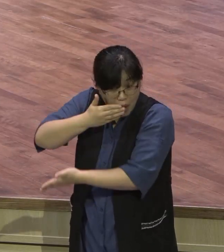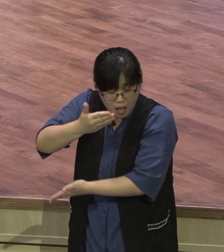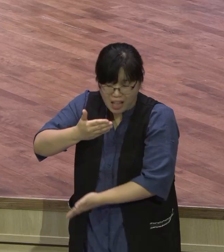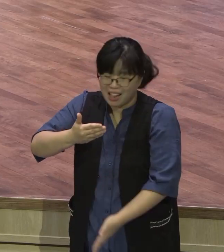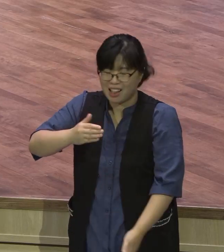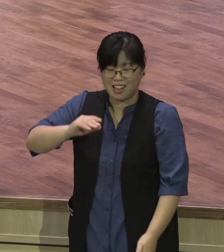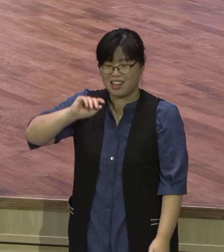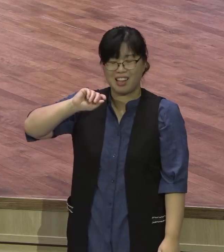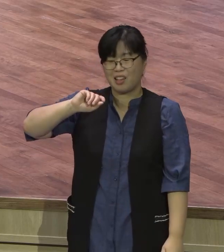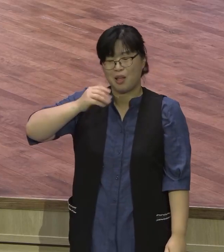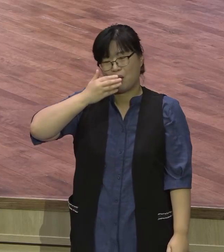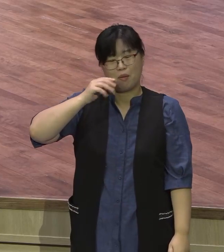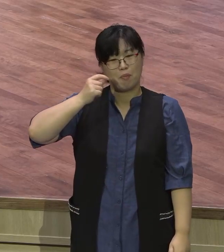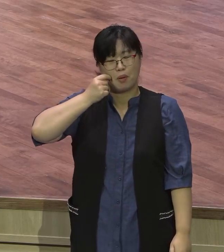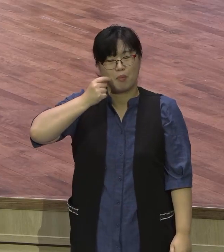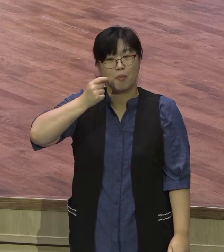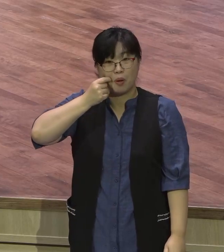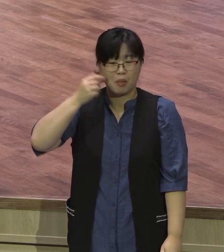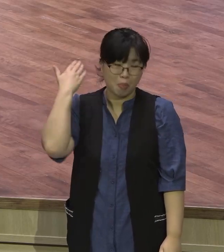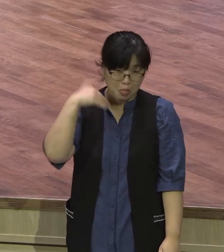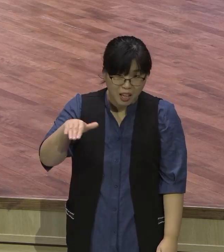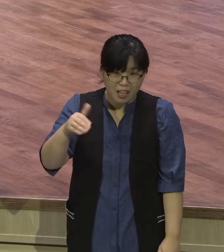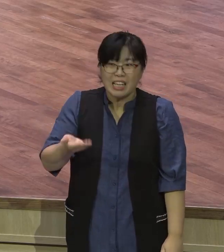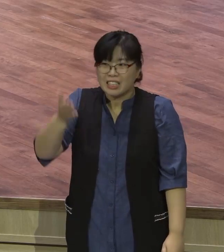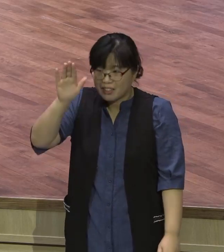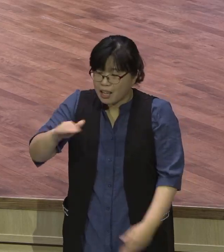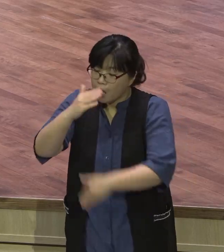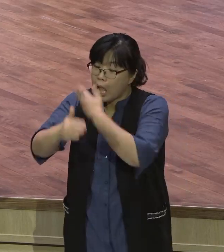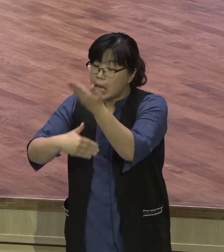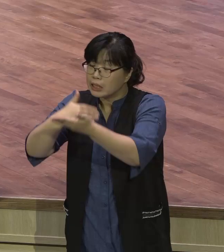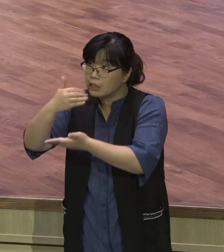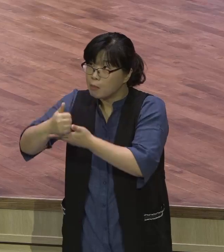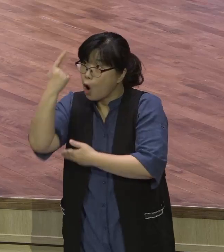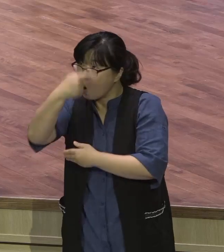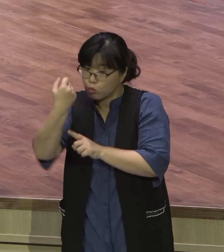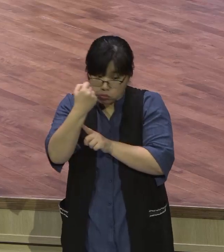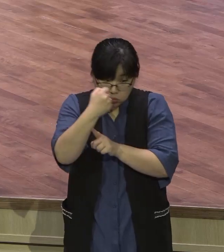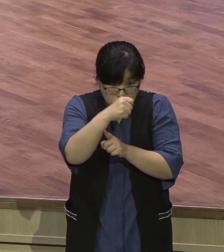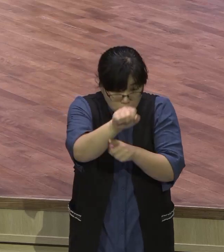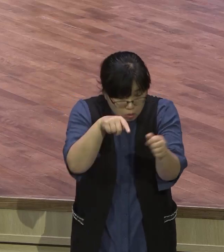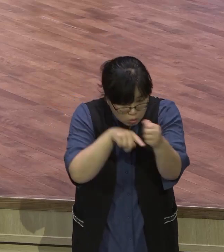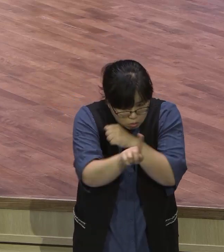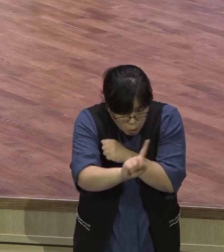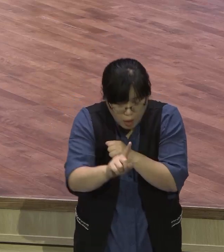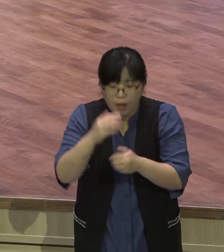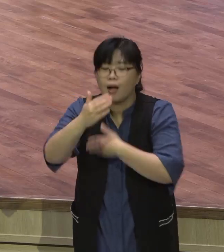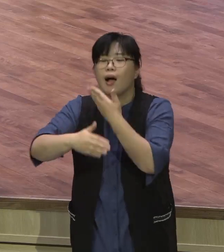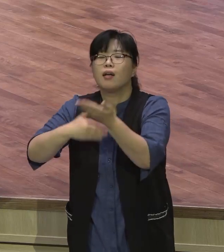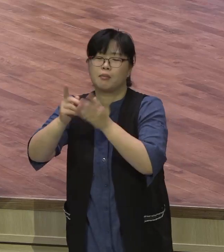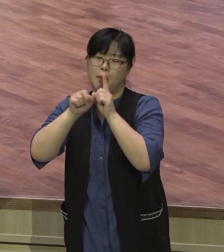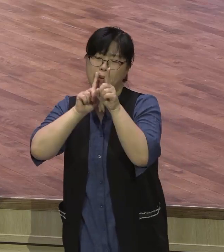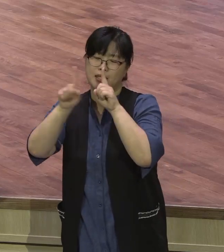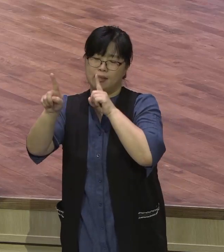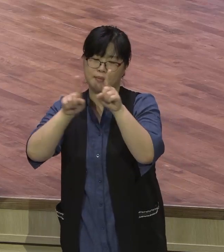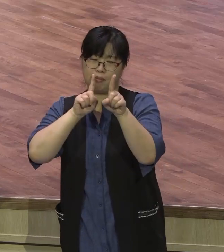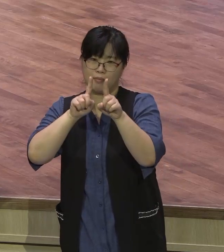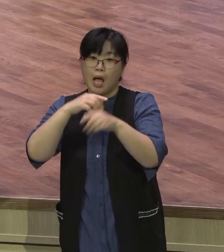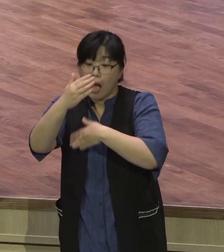성자는 말씀이에요 말씀이 욱신이 돼요 말씀이라면 말씀 이 말씀이 예수님이라면